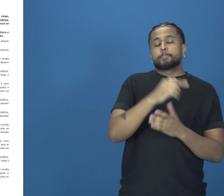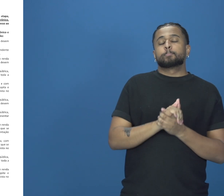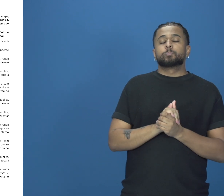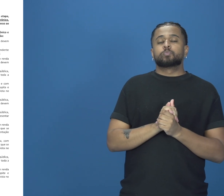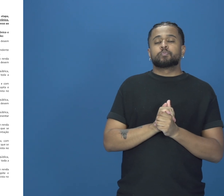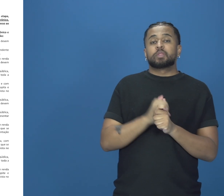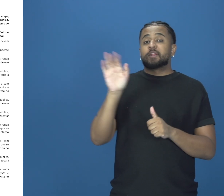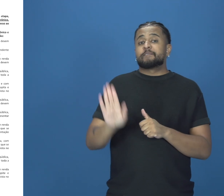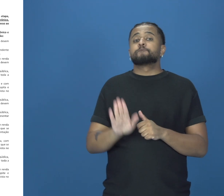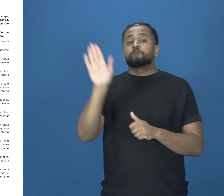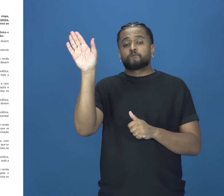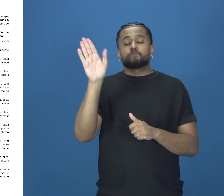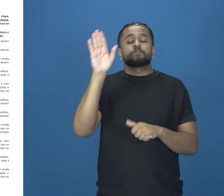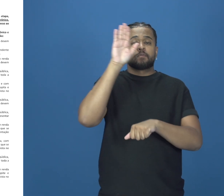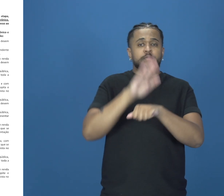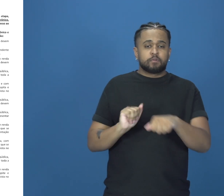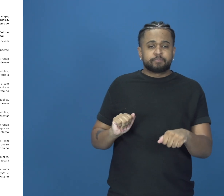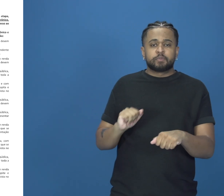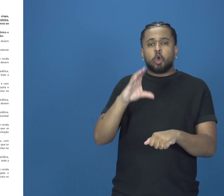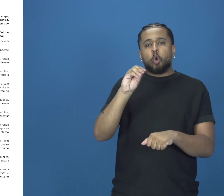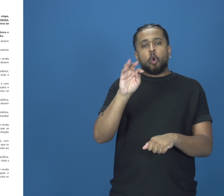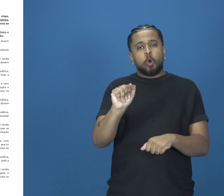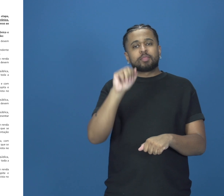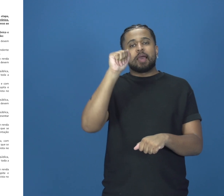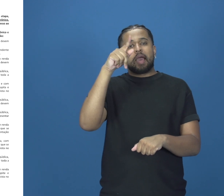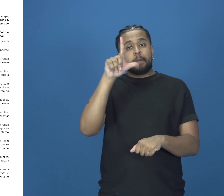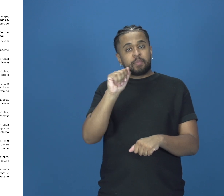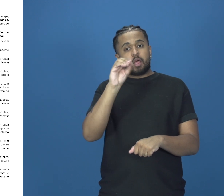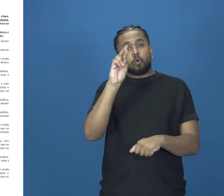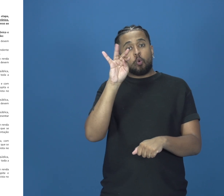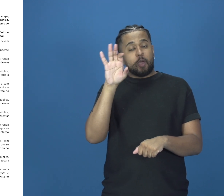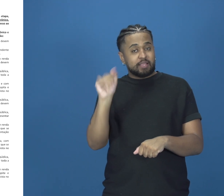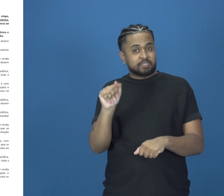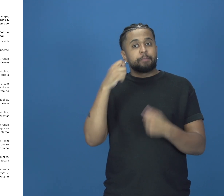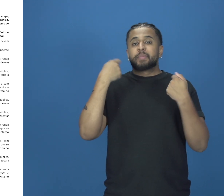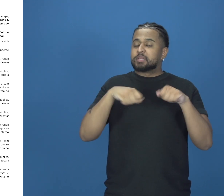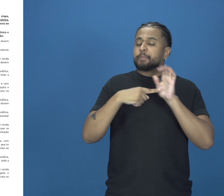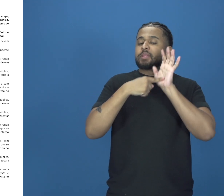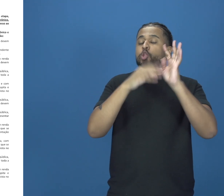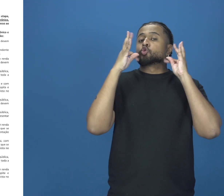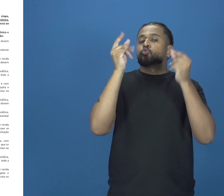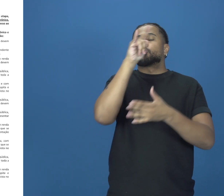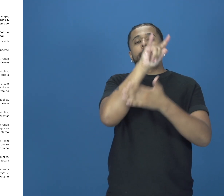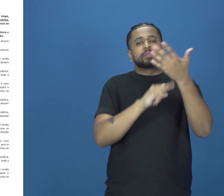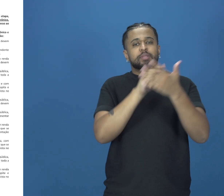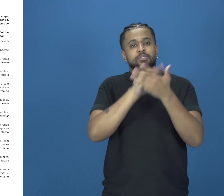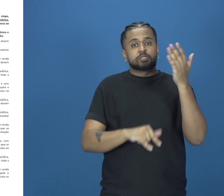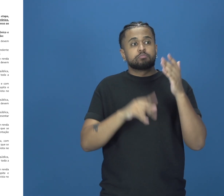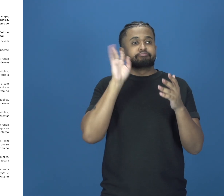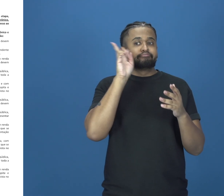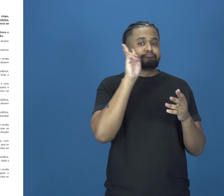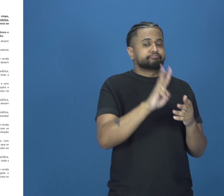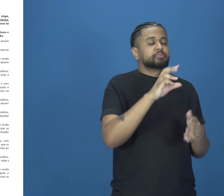8.3.2.1. Os candidatos convocados na cota ampla concorrência devem apresentar toda a documentação prevista